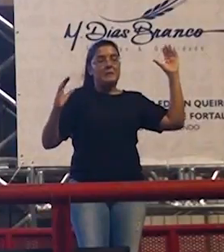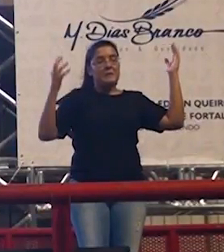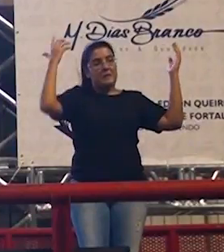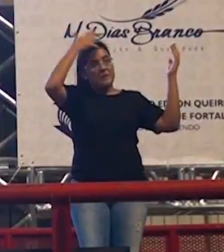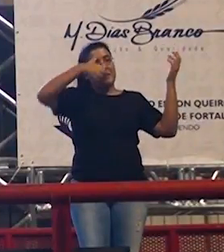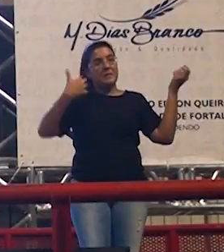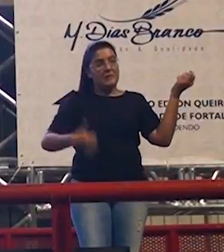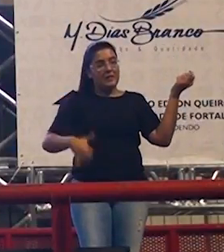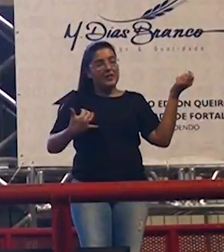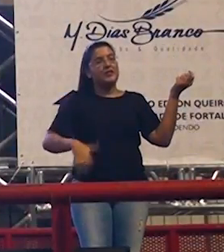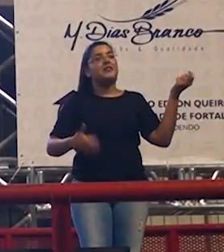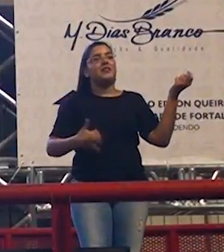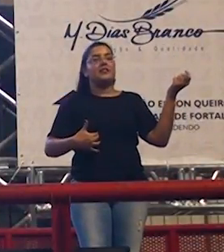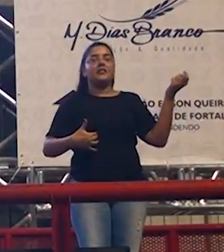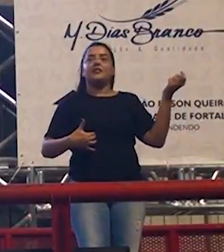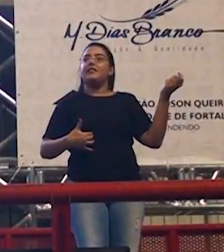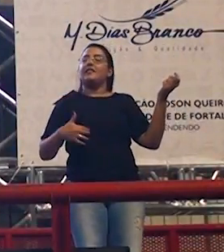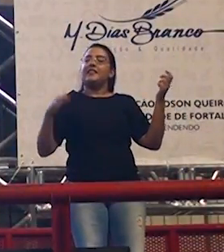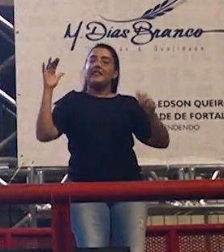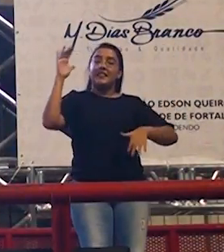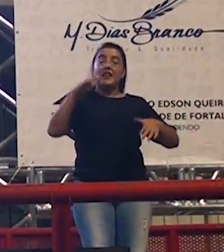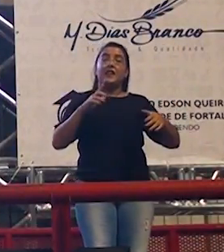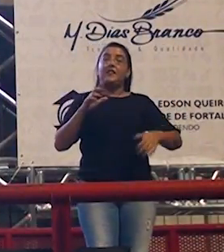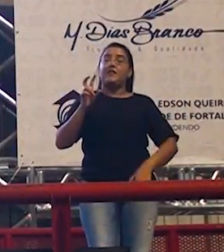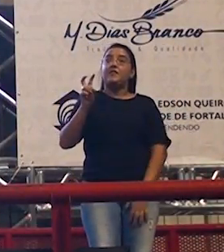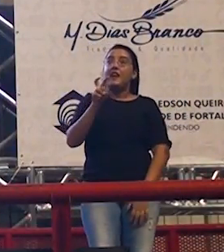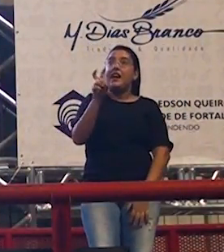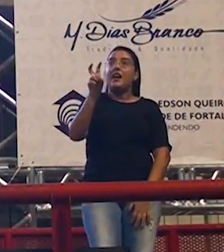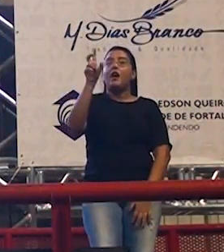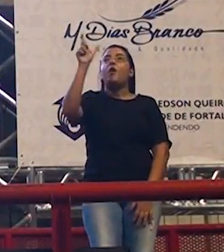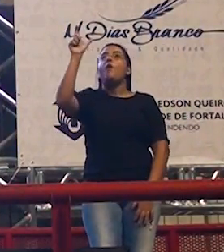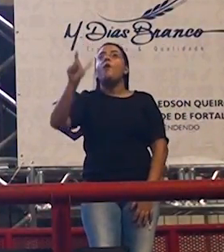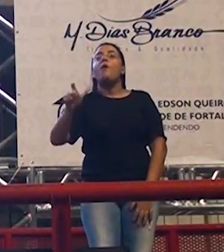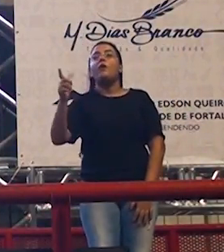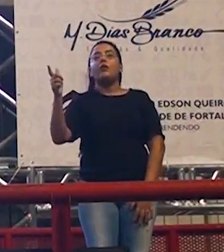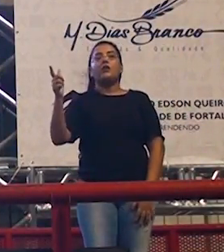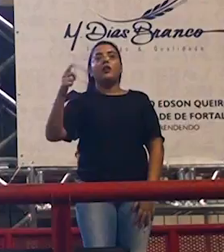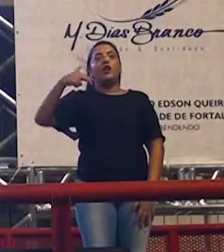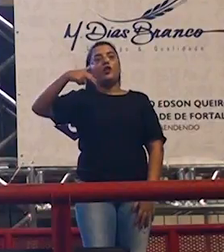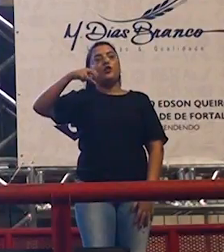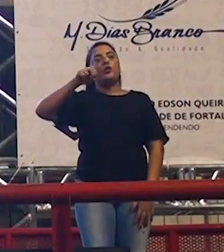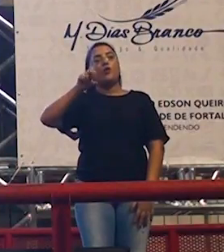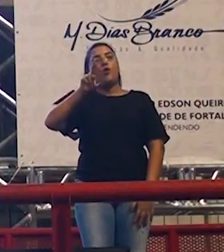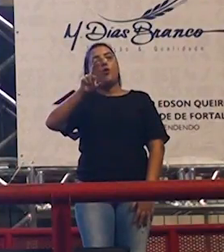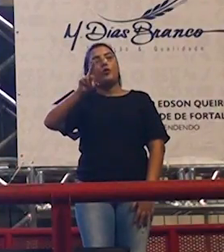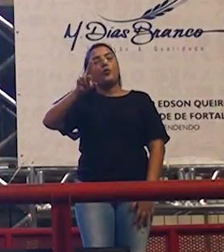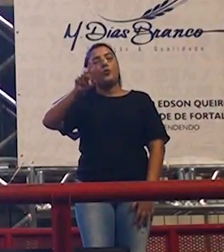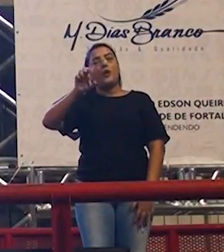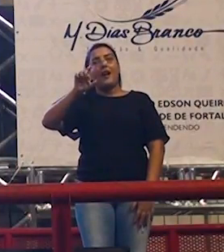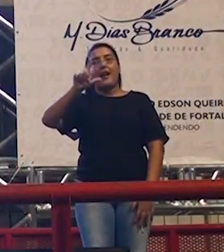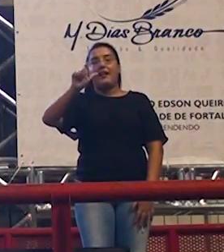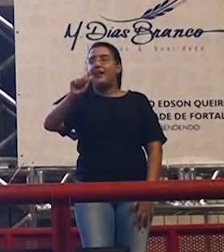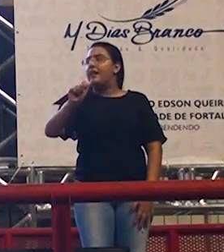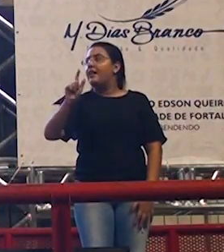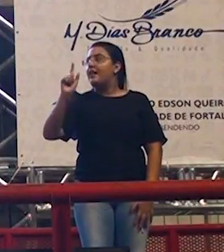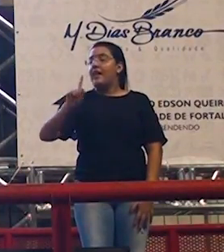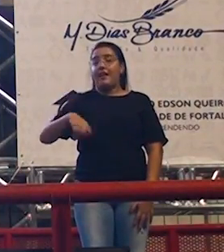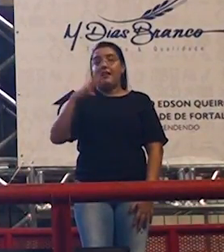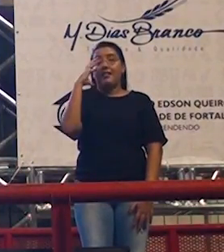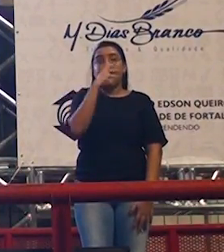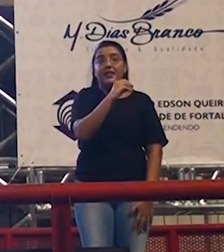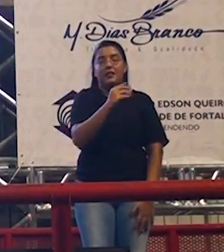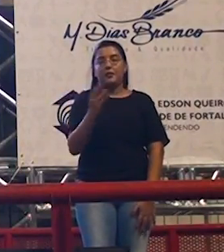e entre nela de novo. Que essa corrente sobe e vai parar, sabe onde? Na Noruega e na Finlândia. Dizem que é